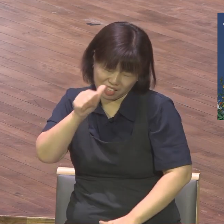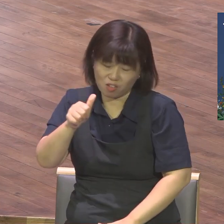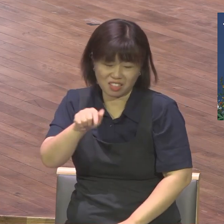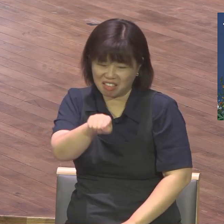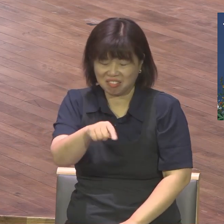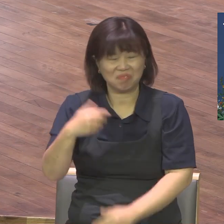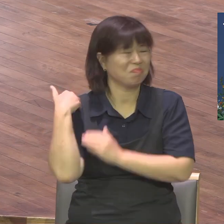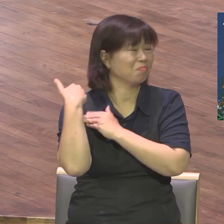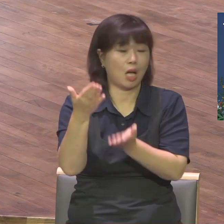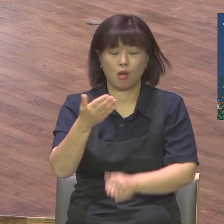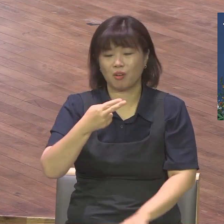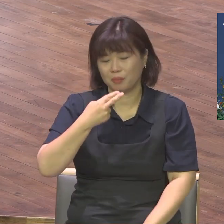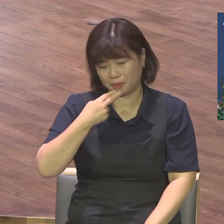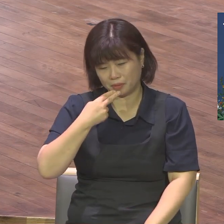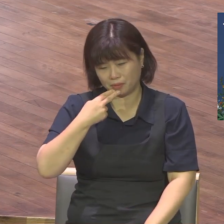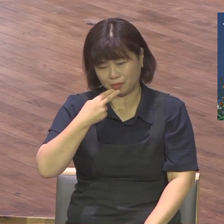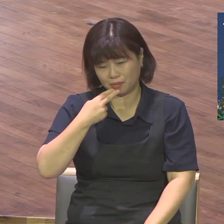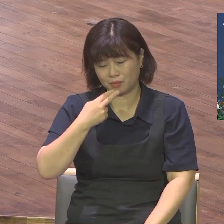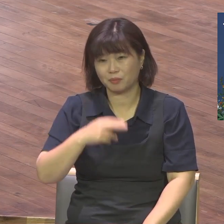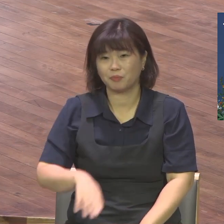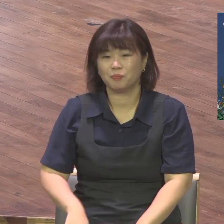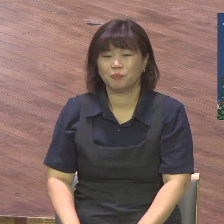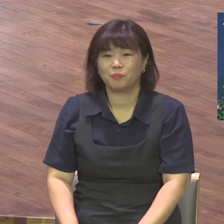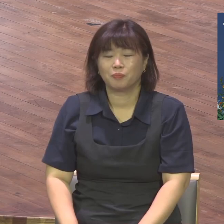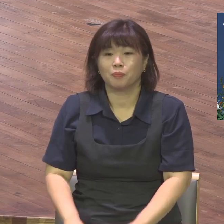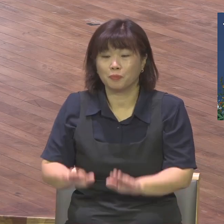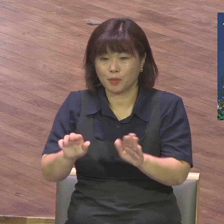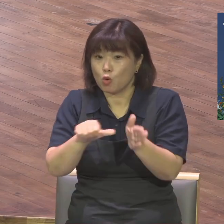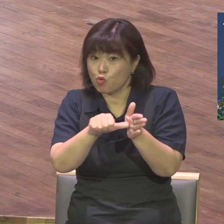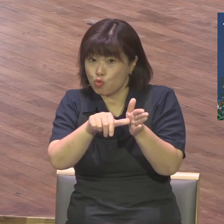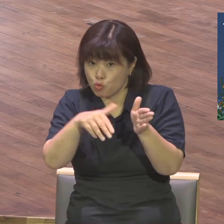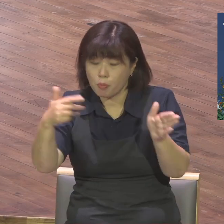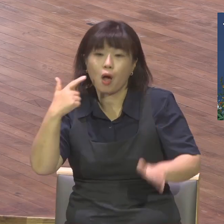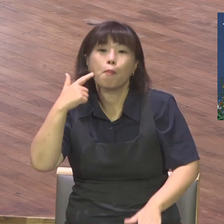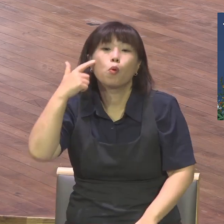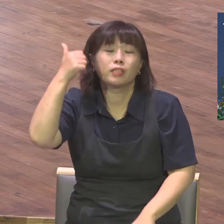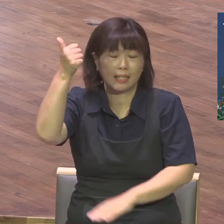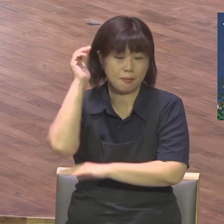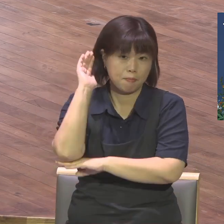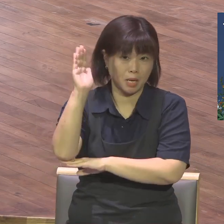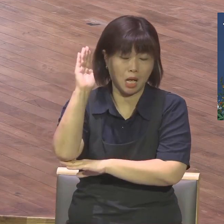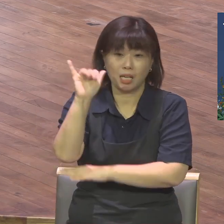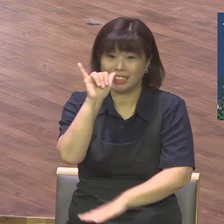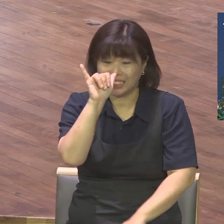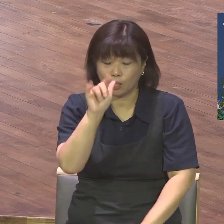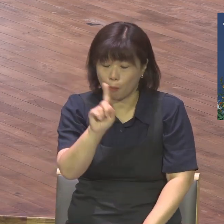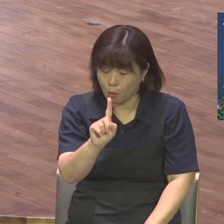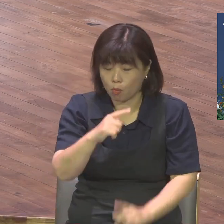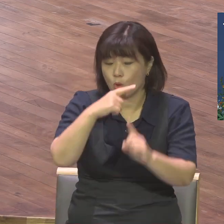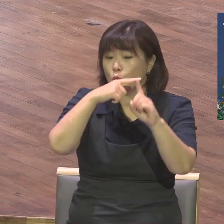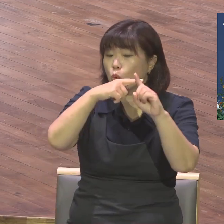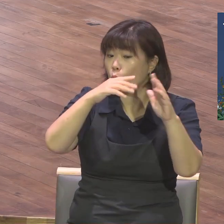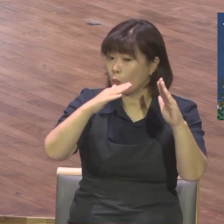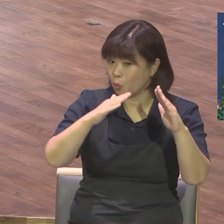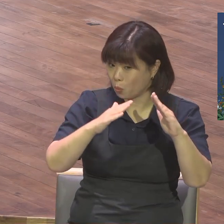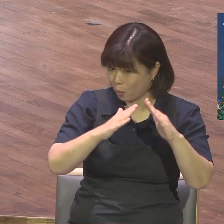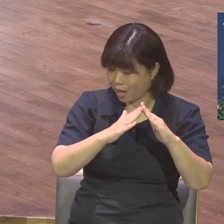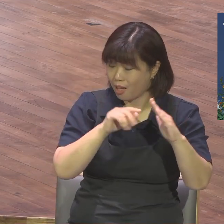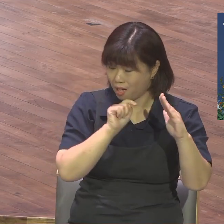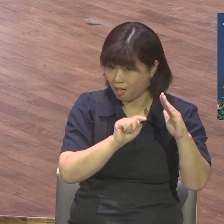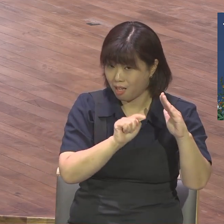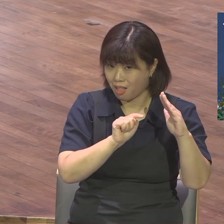교회에 대해서 이렇게 고백했습니다. 교회가 맹백하게